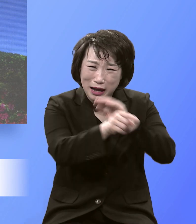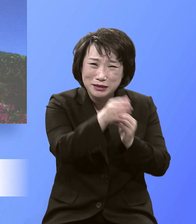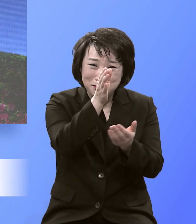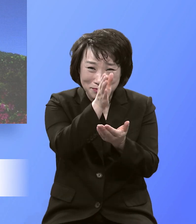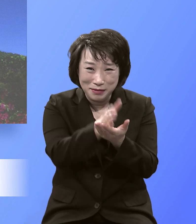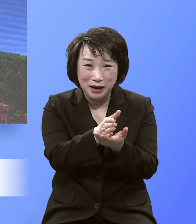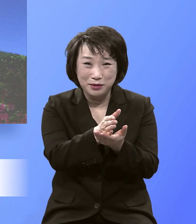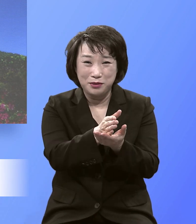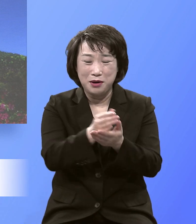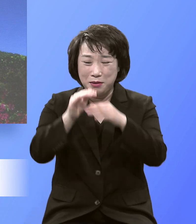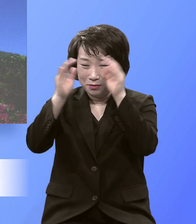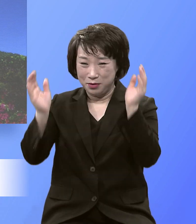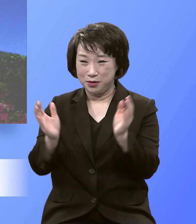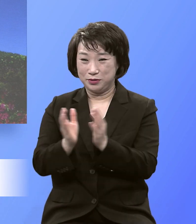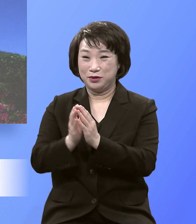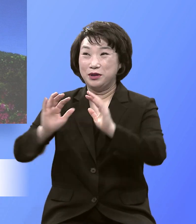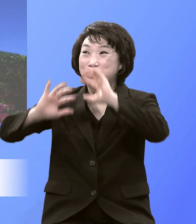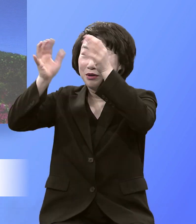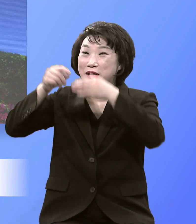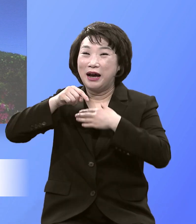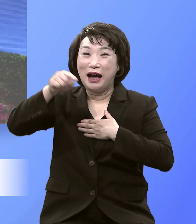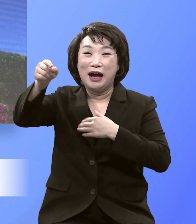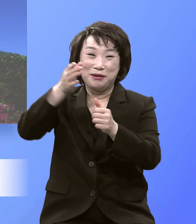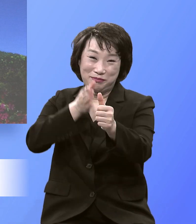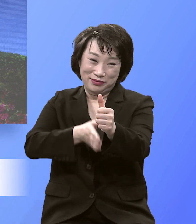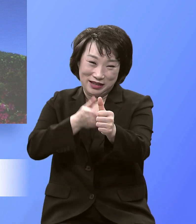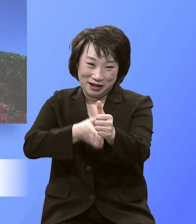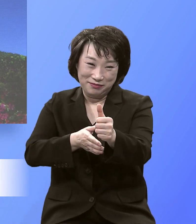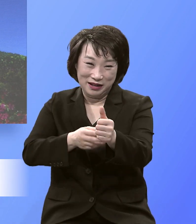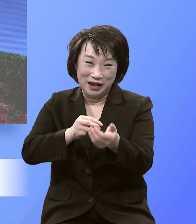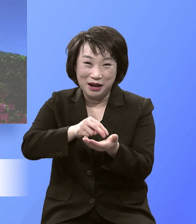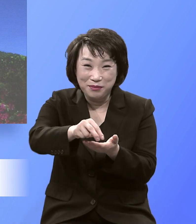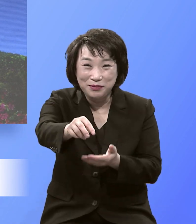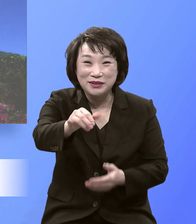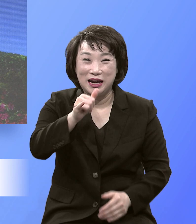말고 다 천국 가기를 바란다.